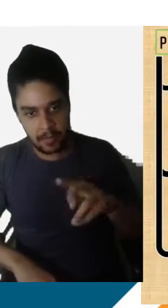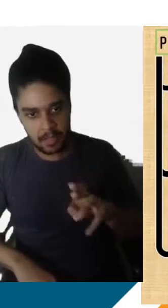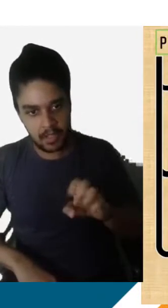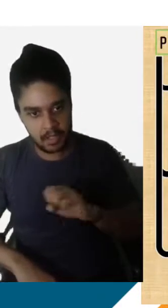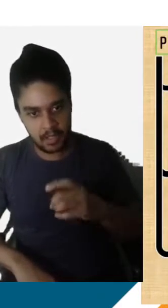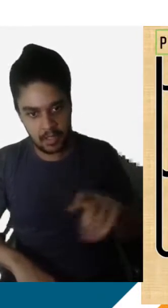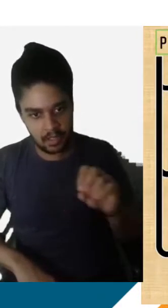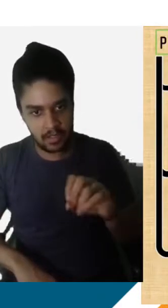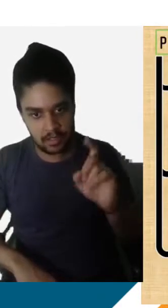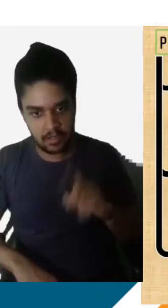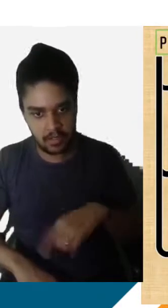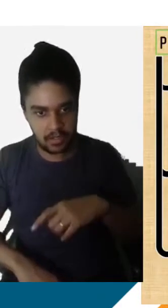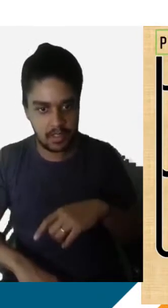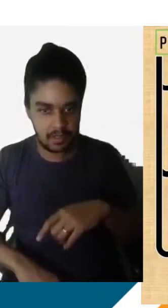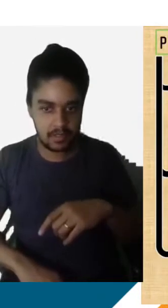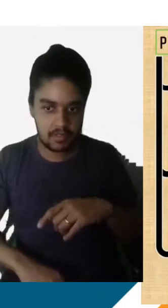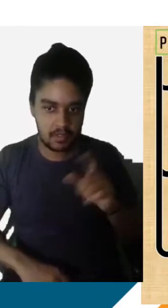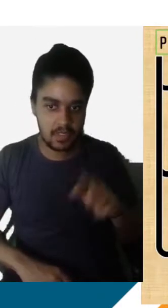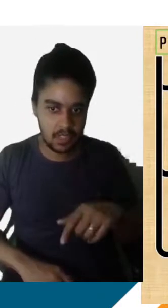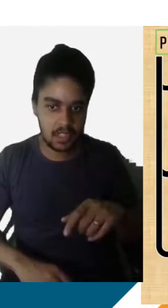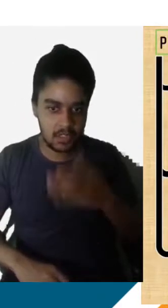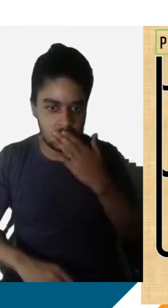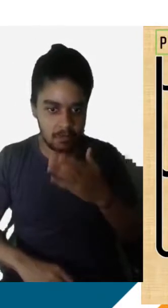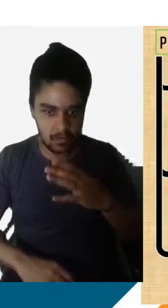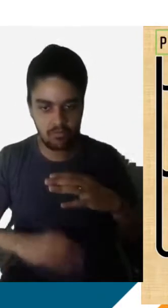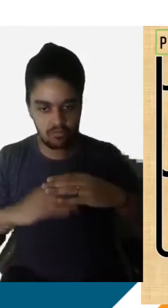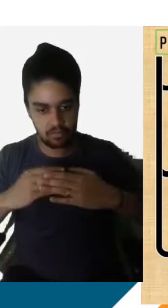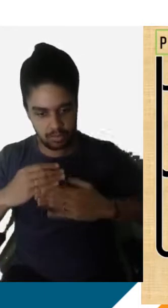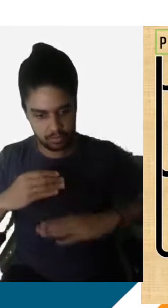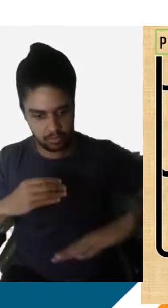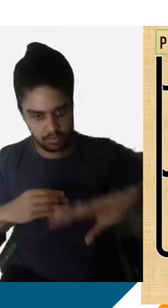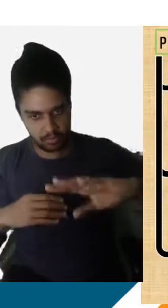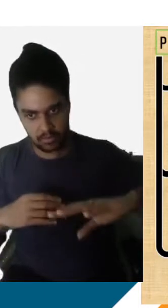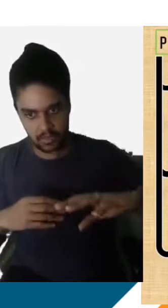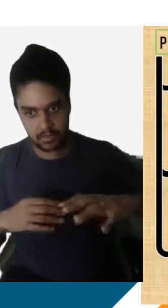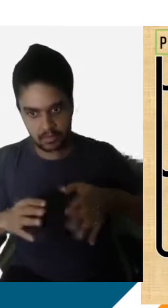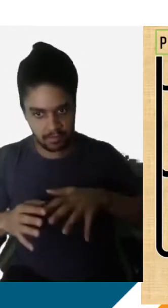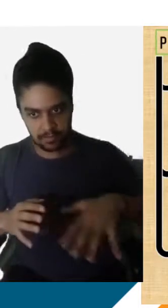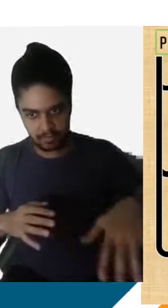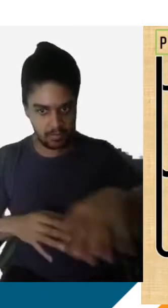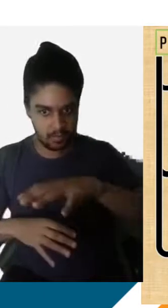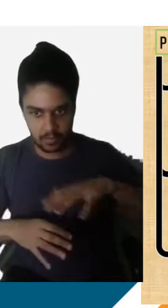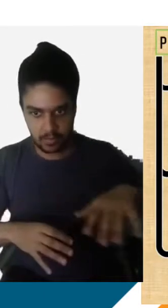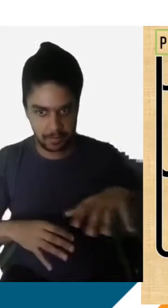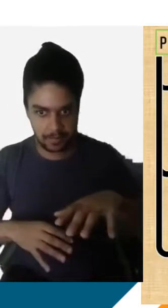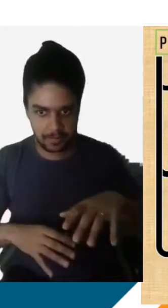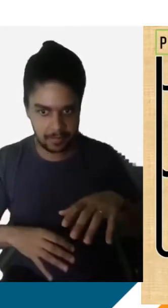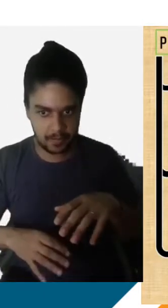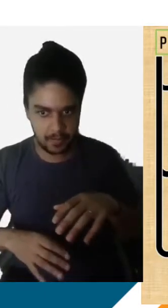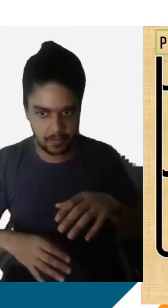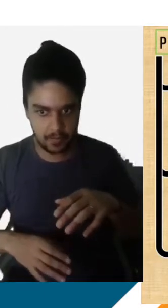depressão são relevos, né, são formas de relevos rebaixados, circunscritos, né,